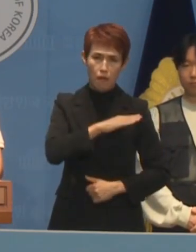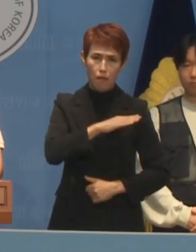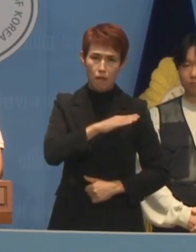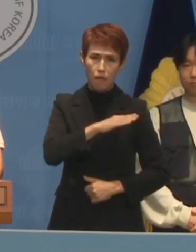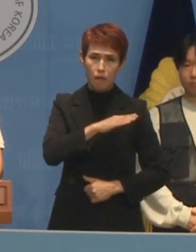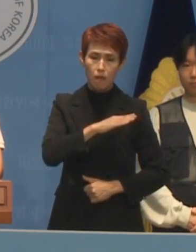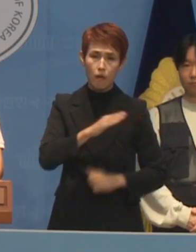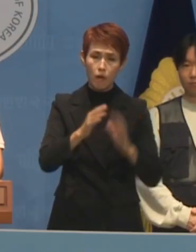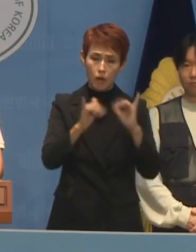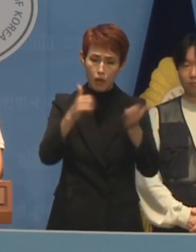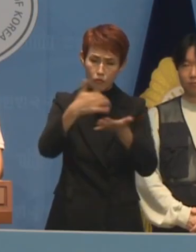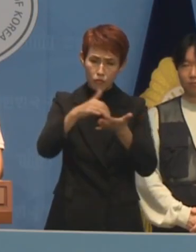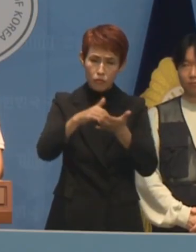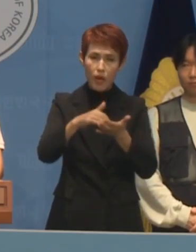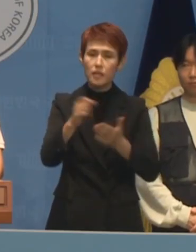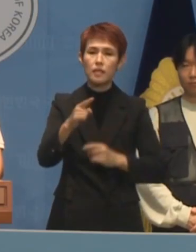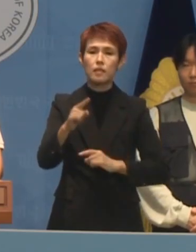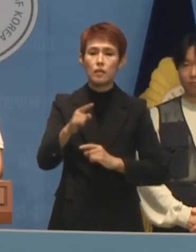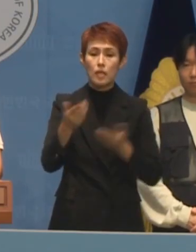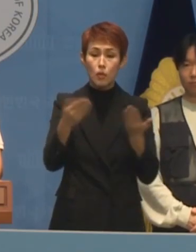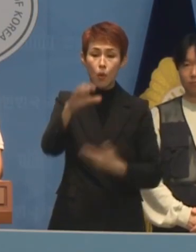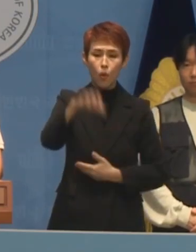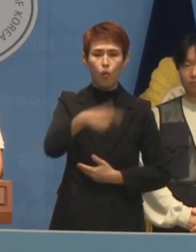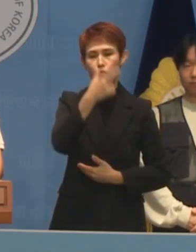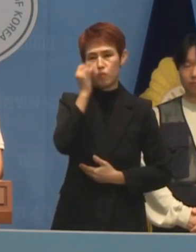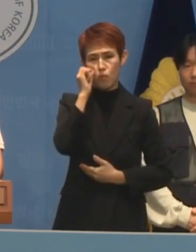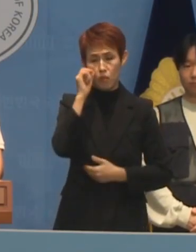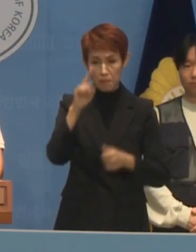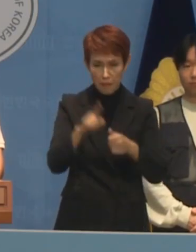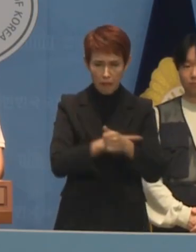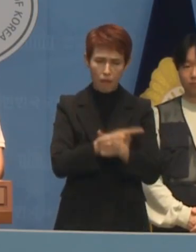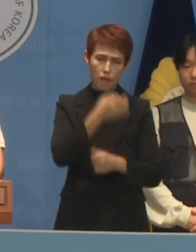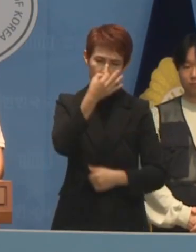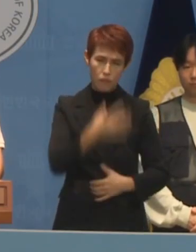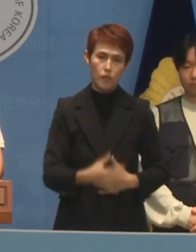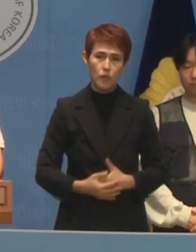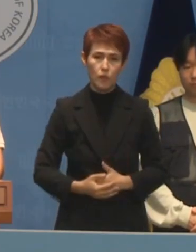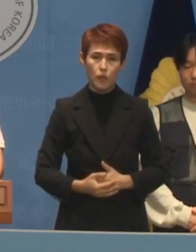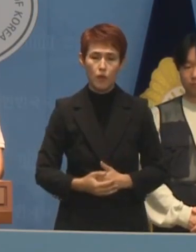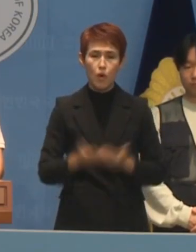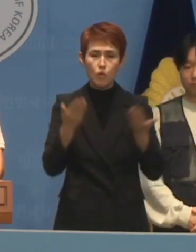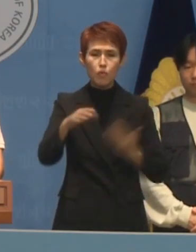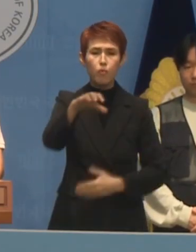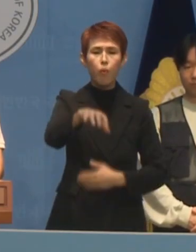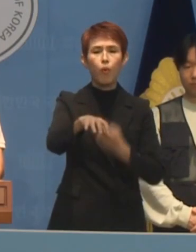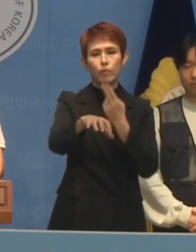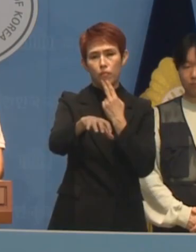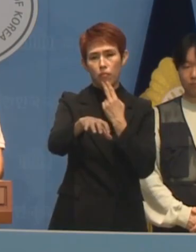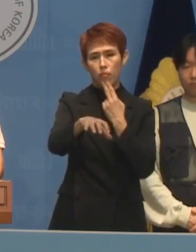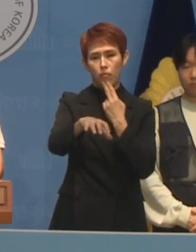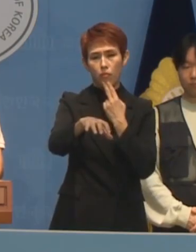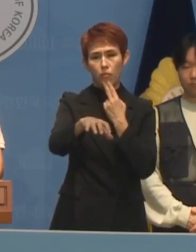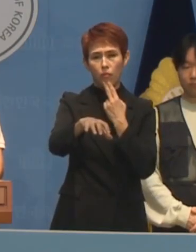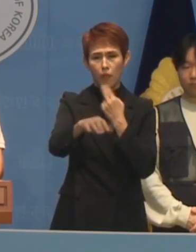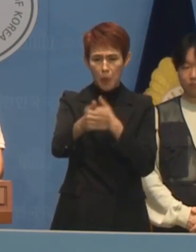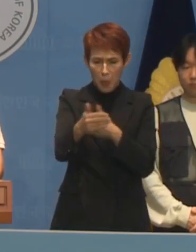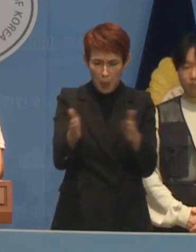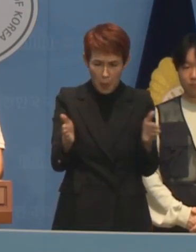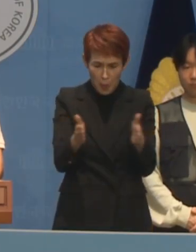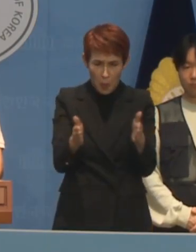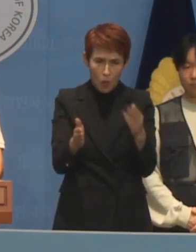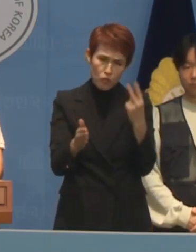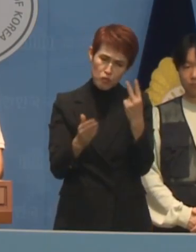절대적으로 부족한 휴게시설로 인해 고통받고 있습니다. 별도의 휴식 공간도 없이 2평도 안 되는